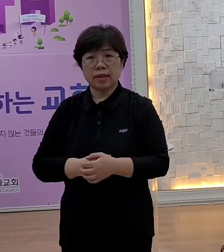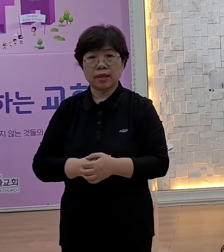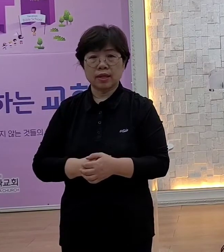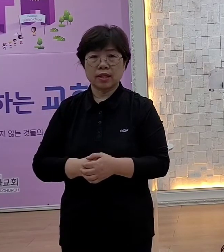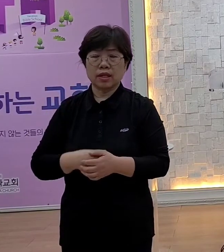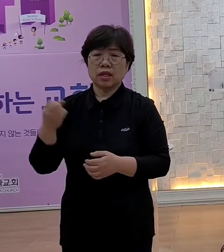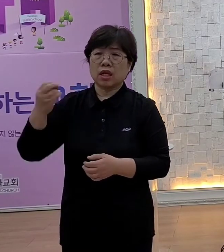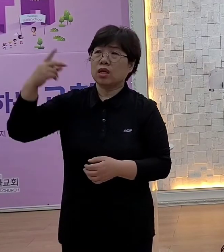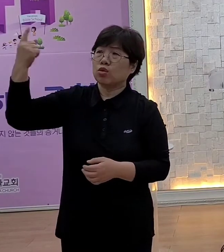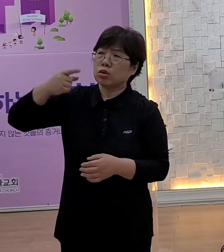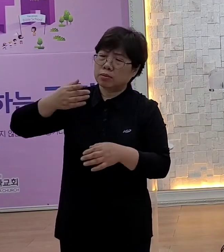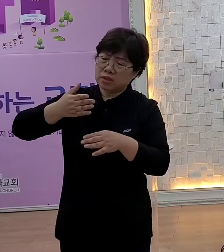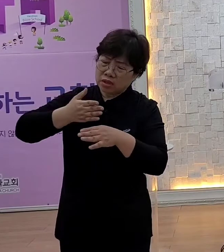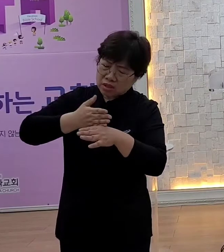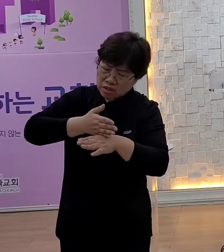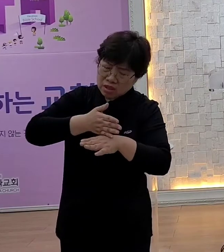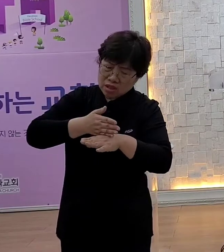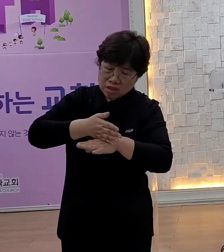재림이 이렇게 늦을 거예요.